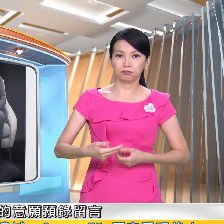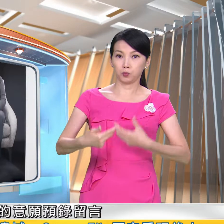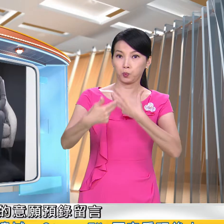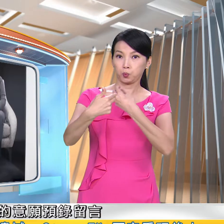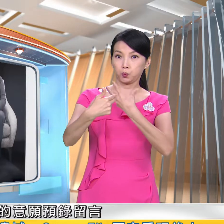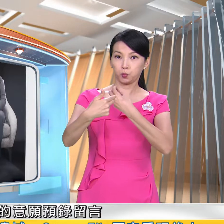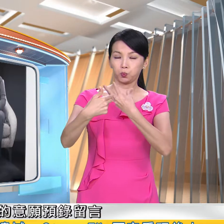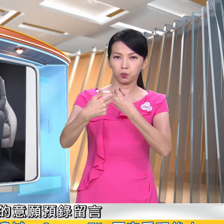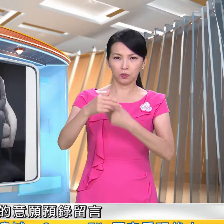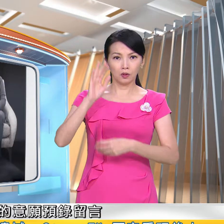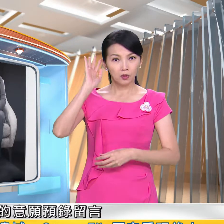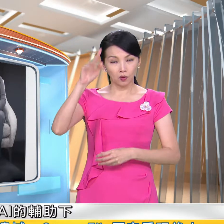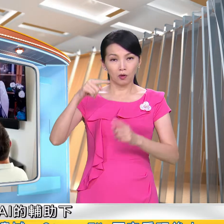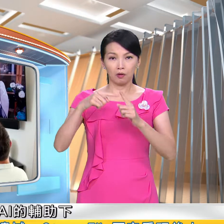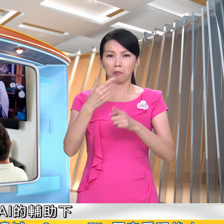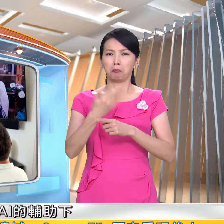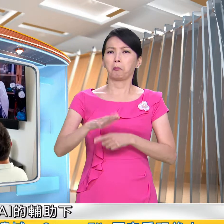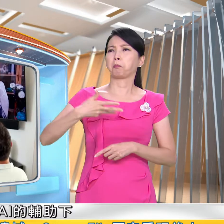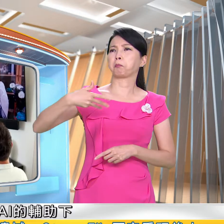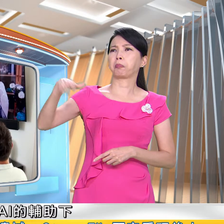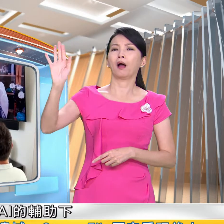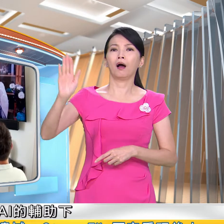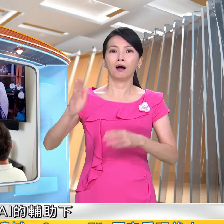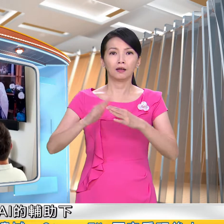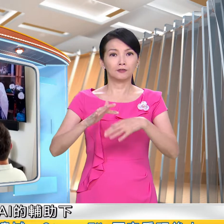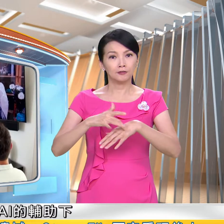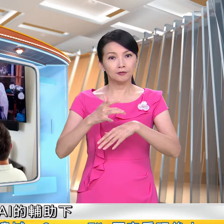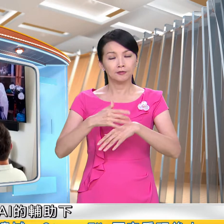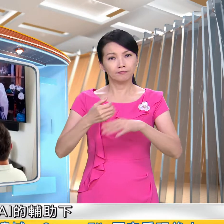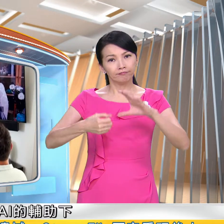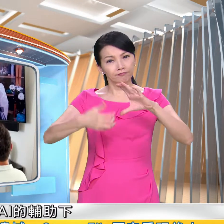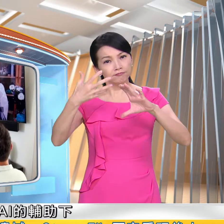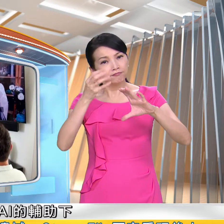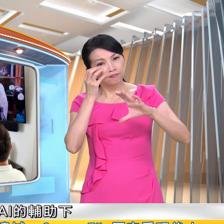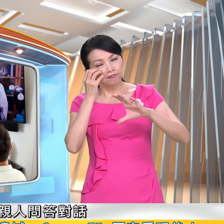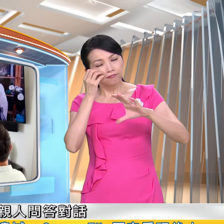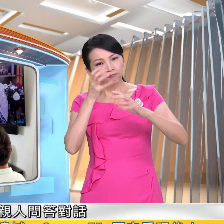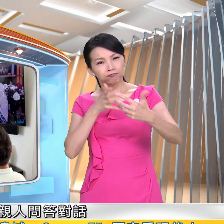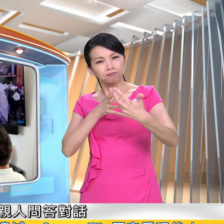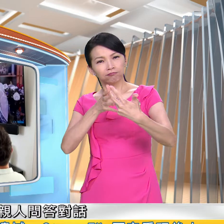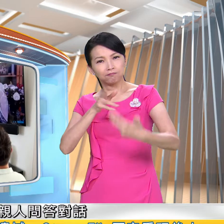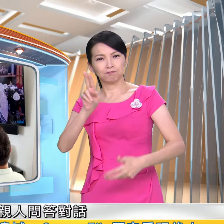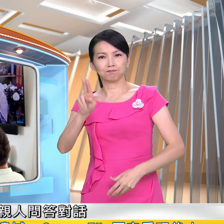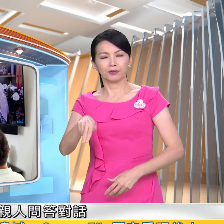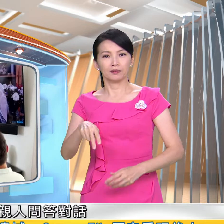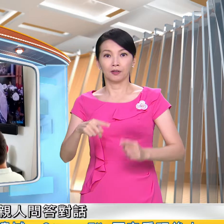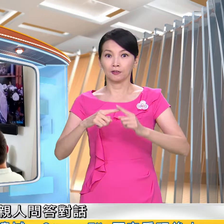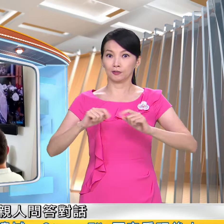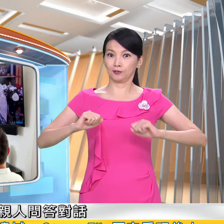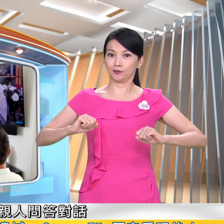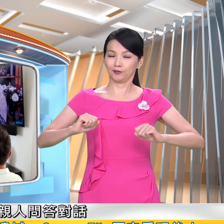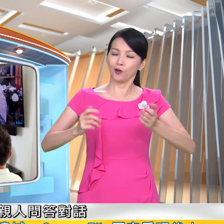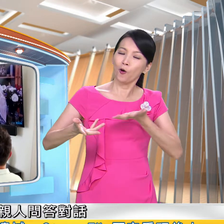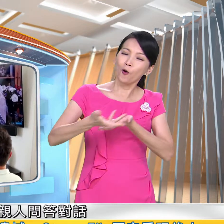言，家人还可以在 AI 的辅助下及时和去世的亲人问答对